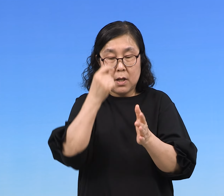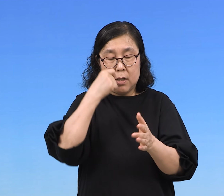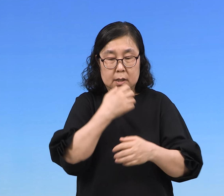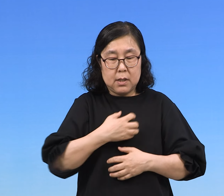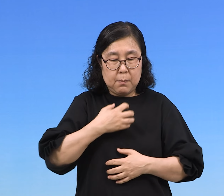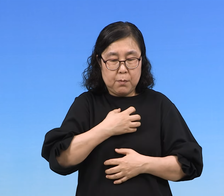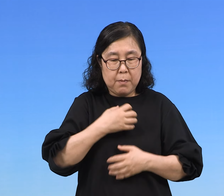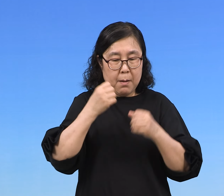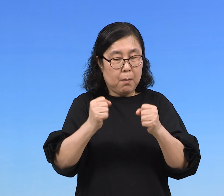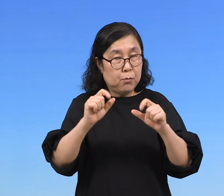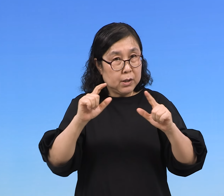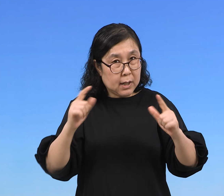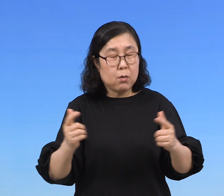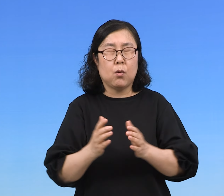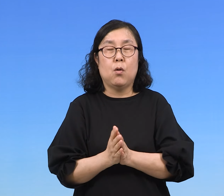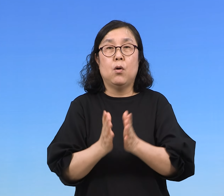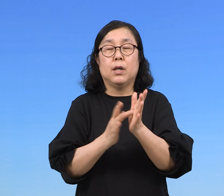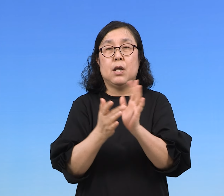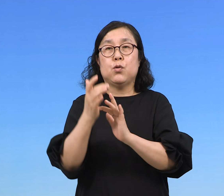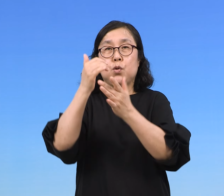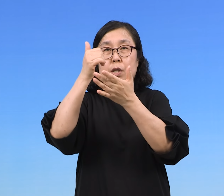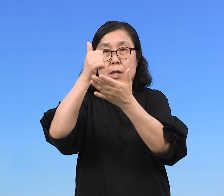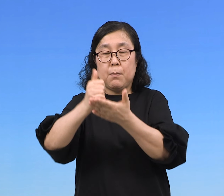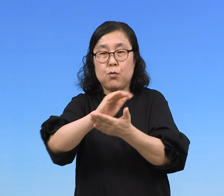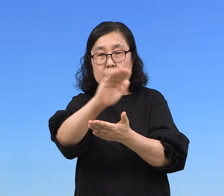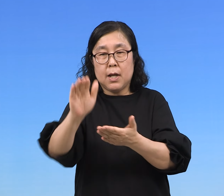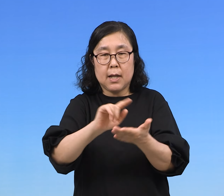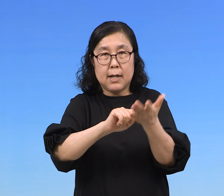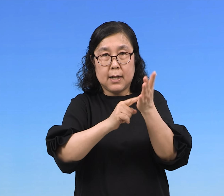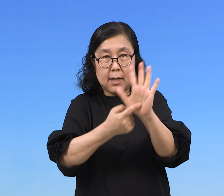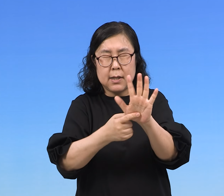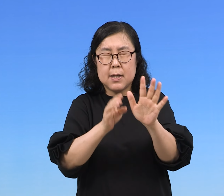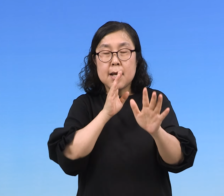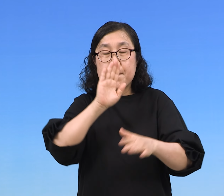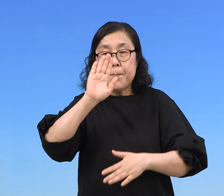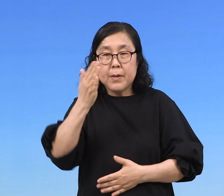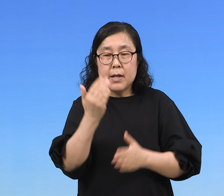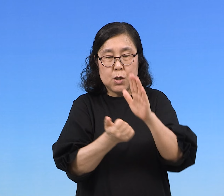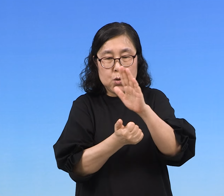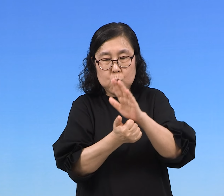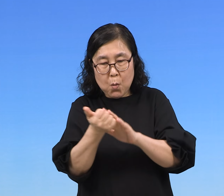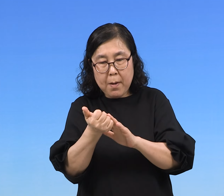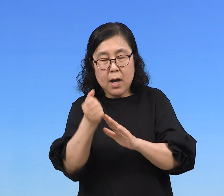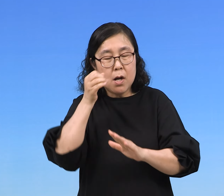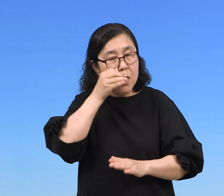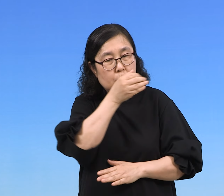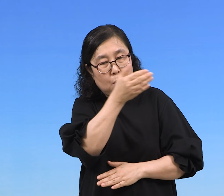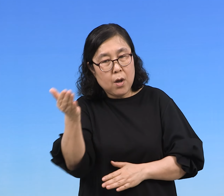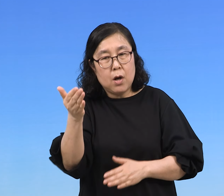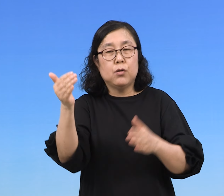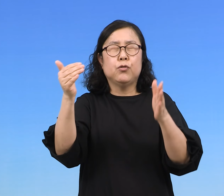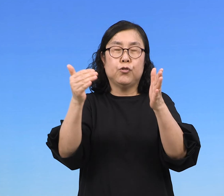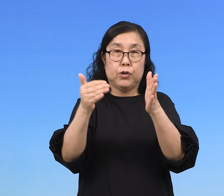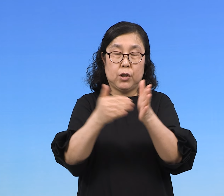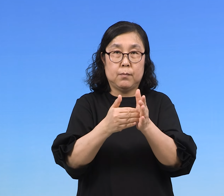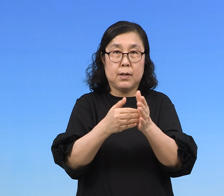나타나시사 참되신 소망을 보여주셨네, 주 예수 우리들에게